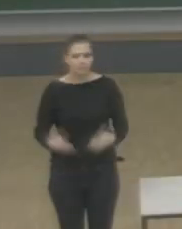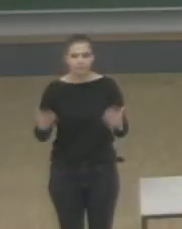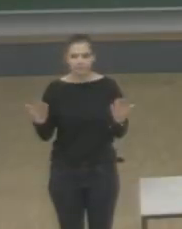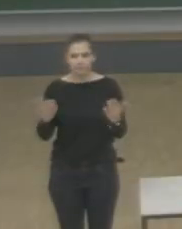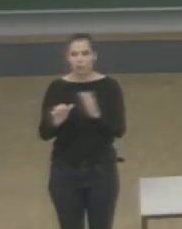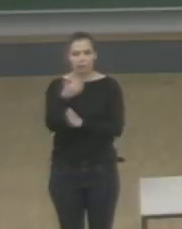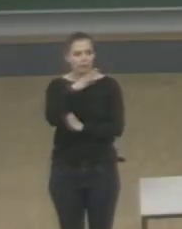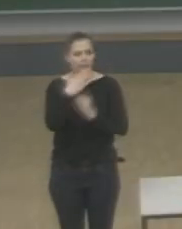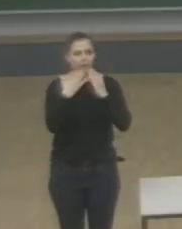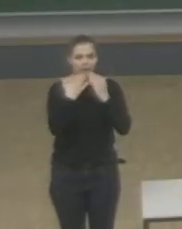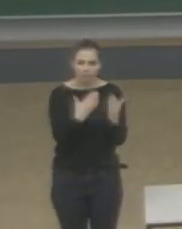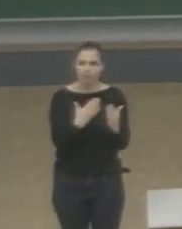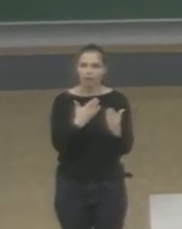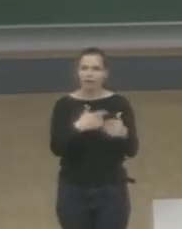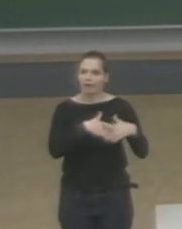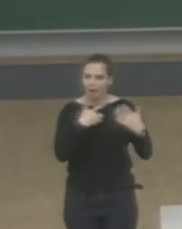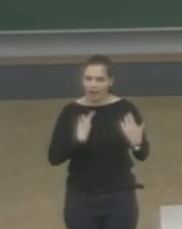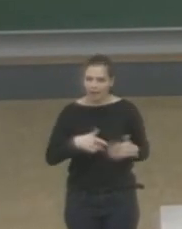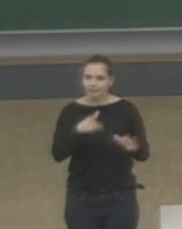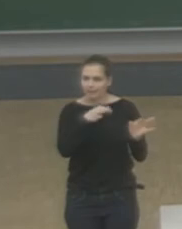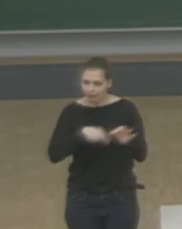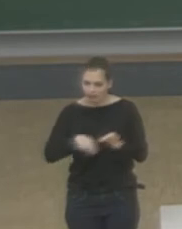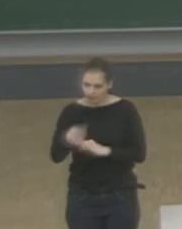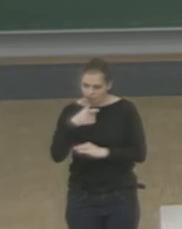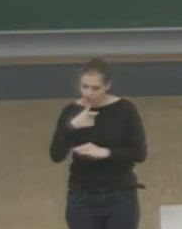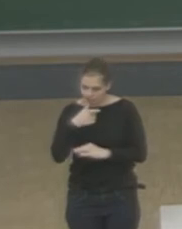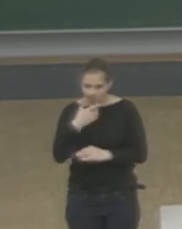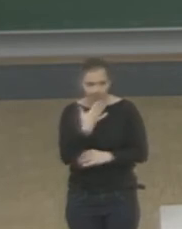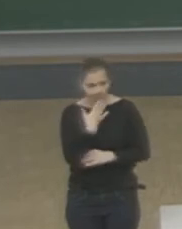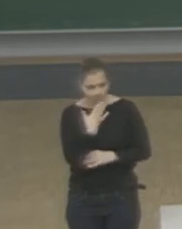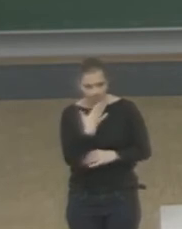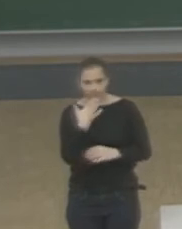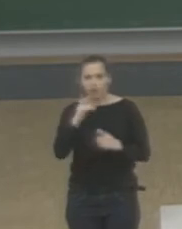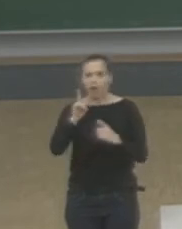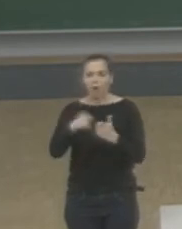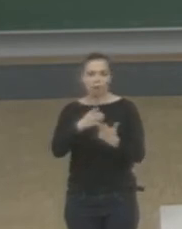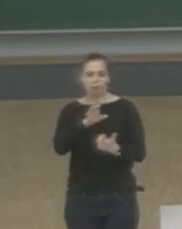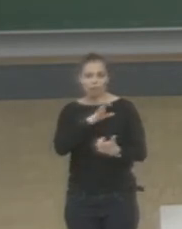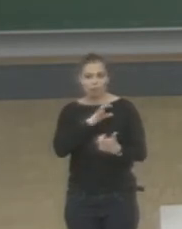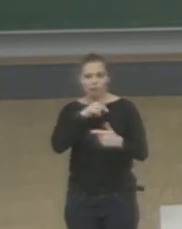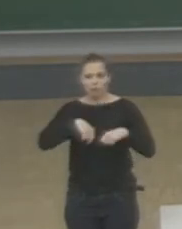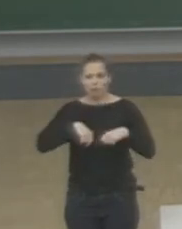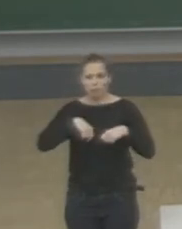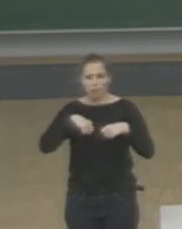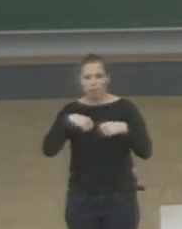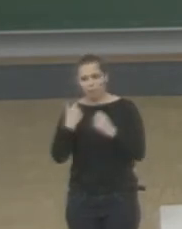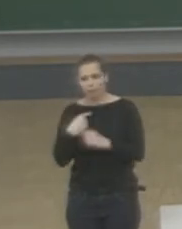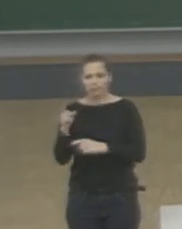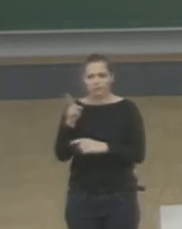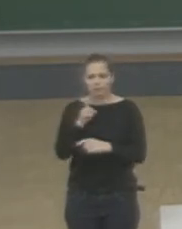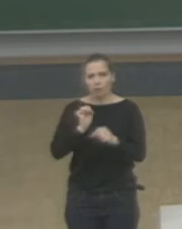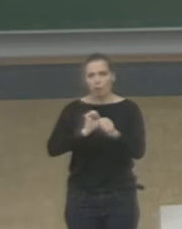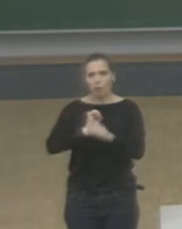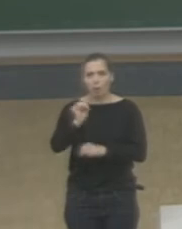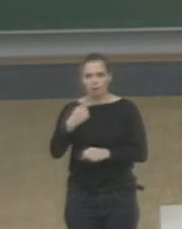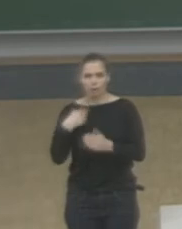Zunächst einmal vielen Dank für die freundlichen Worte der Einleitung, wie überhaupt die Gelegenheit, mich hier in aller Frühe und trotz meiner